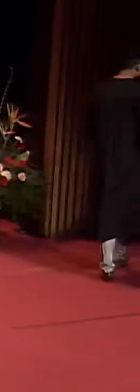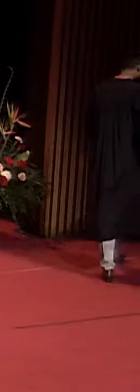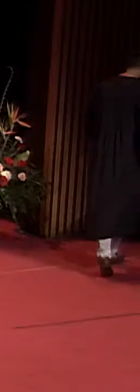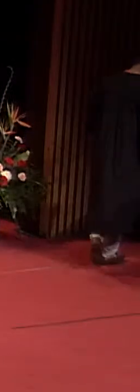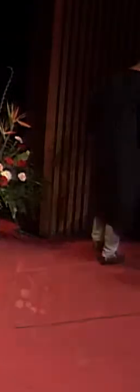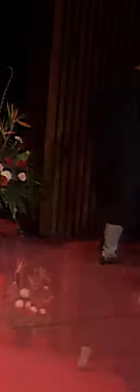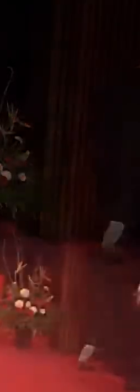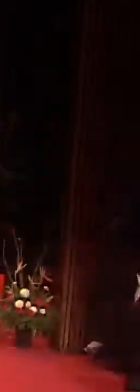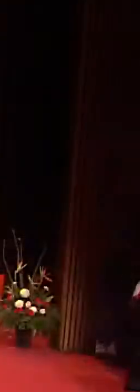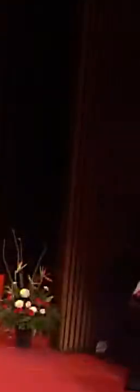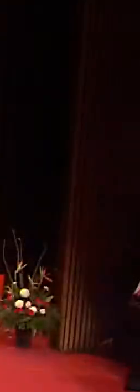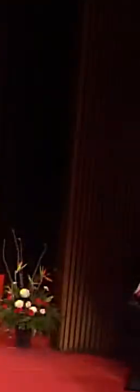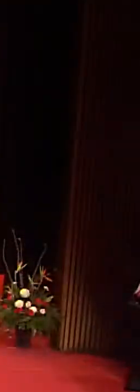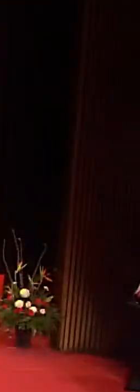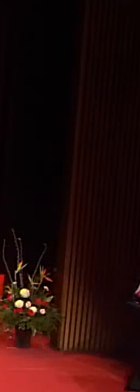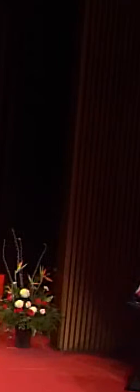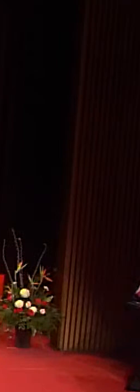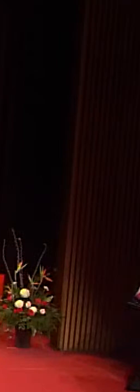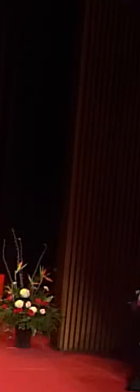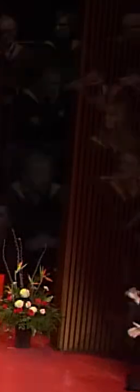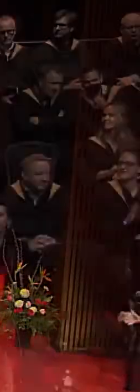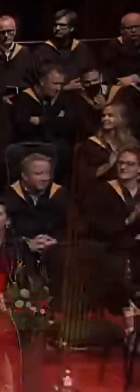Kuldeep Singh Rowley.